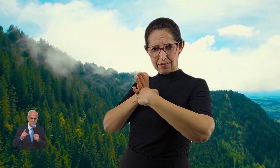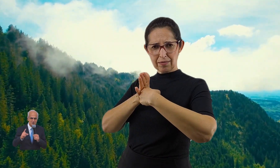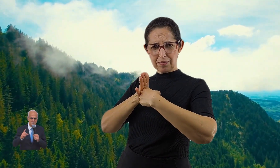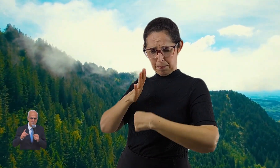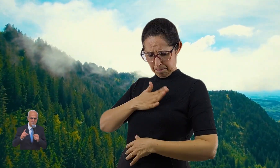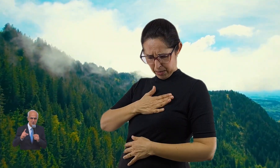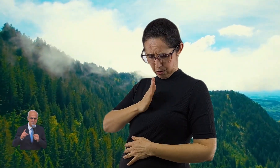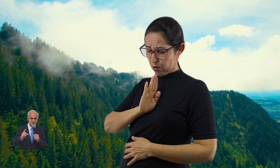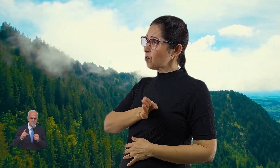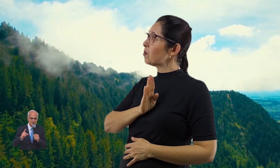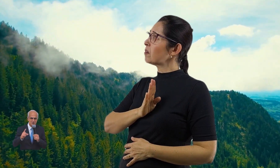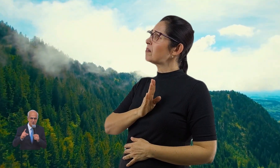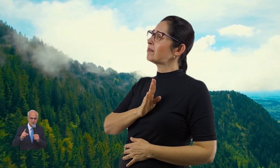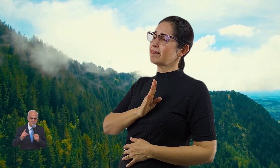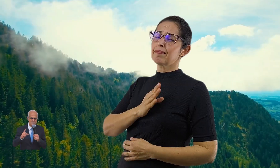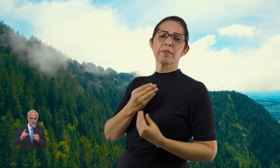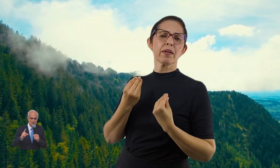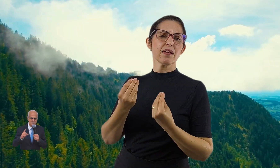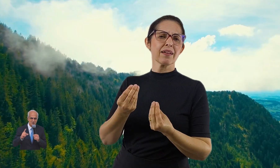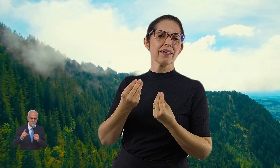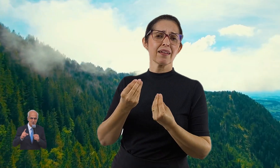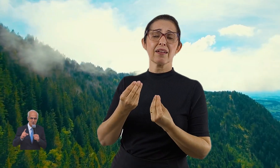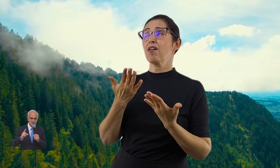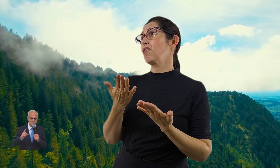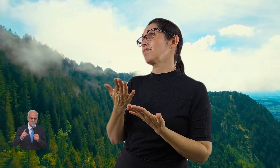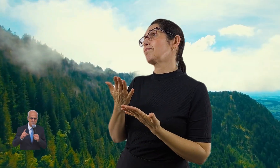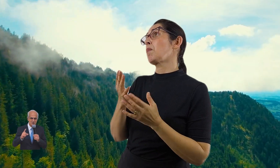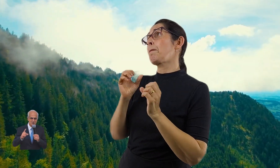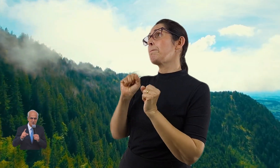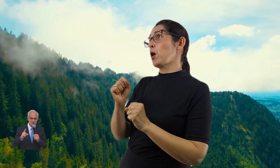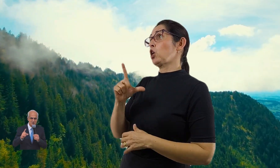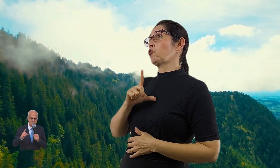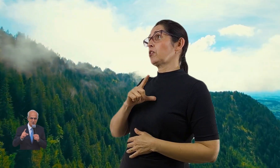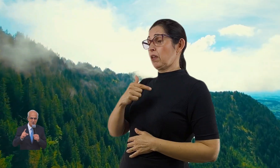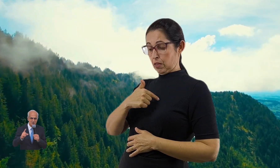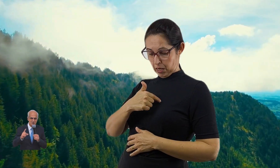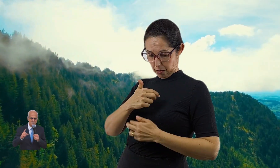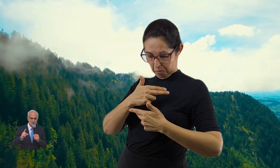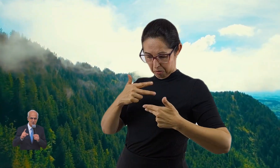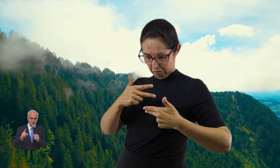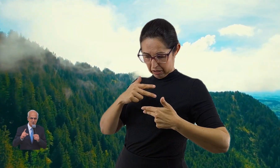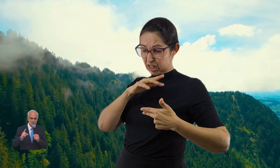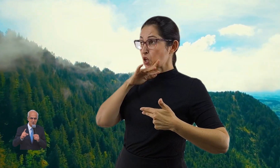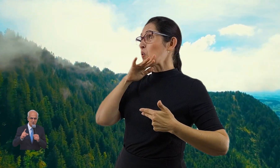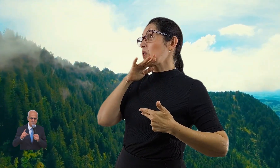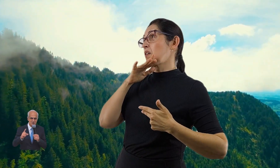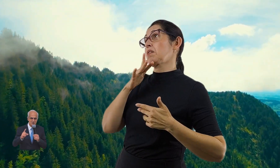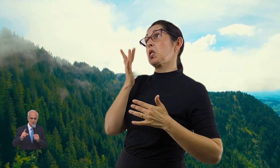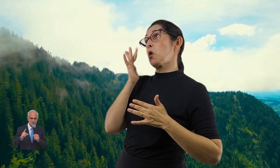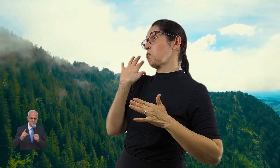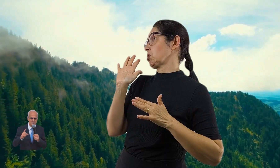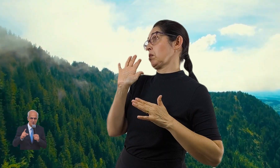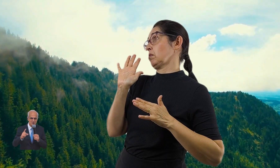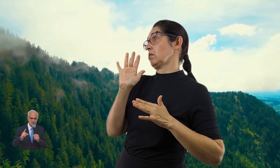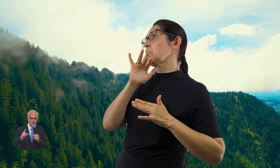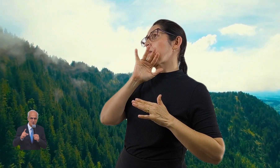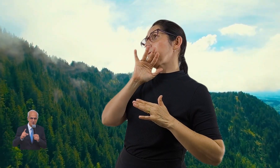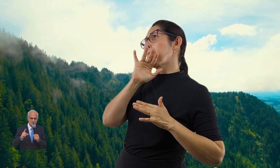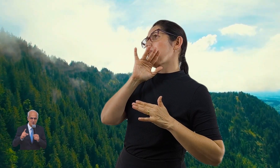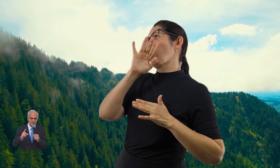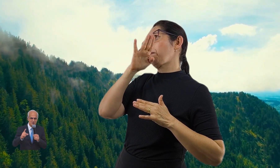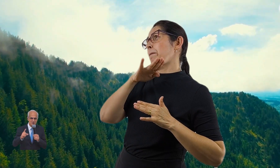conhece o meu coração. Mas para quê? Porque, Senhor, pode ter algum caminho mau, eu nem sei se é mau, mas,